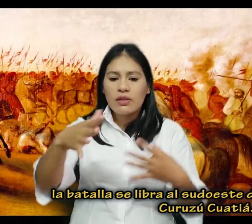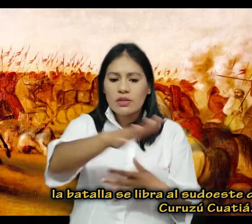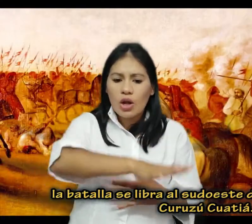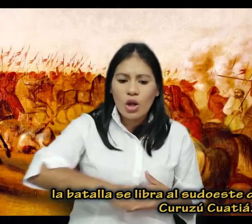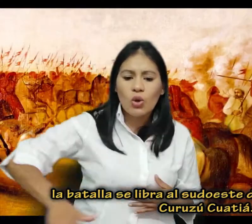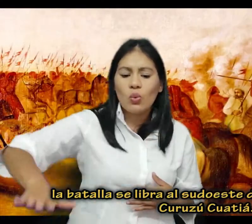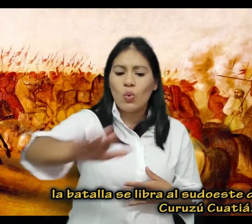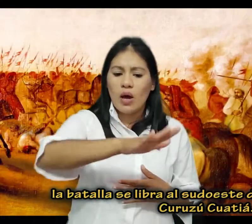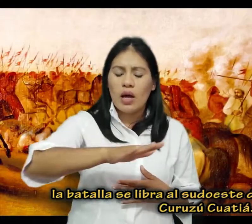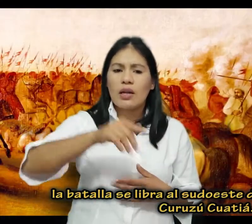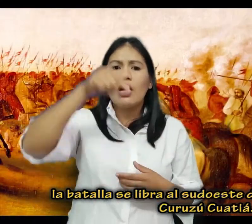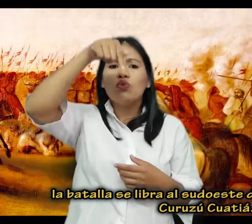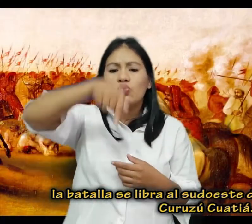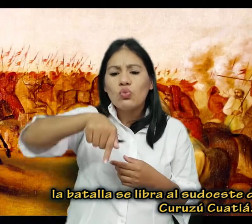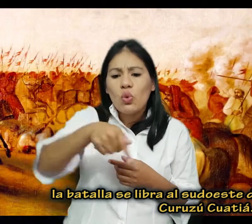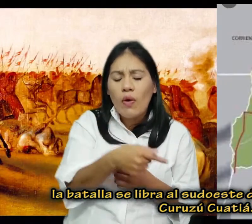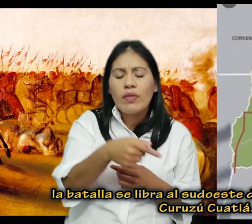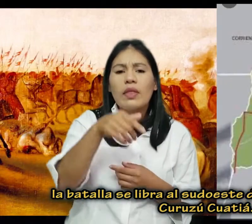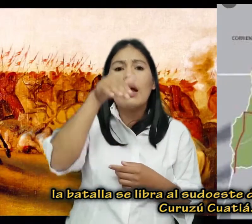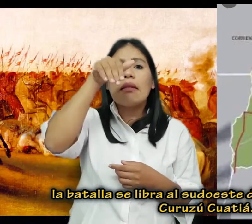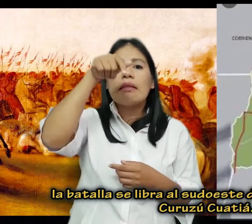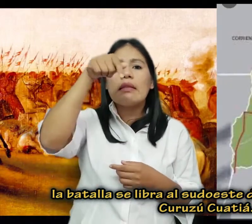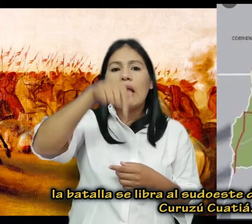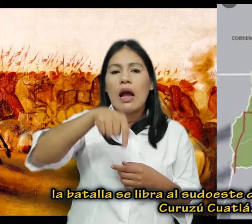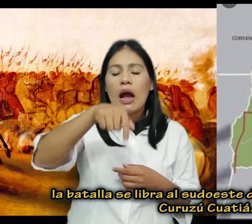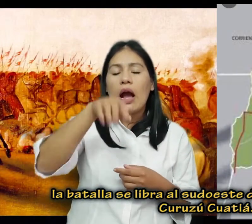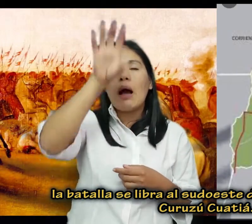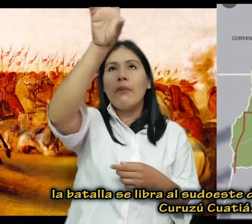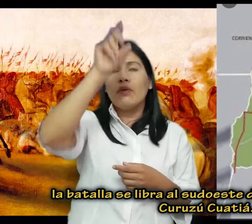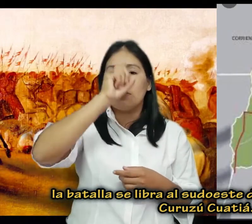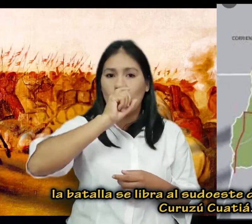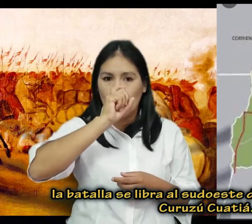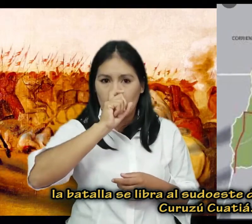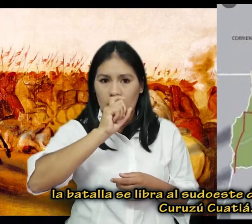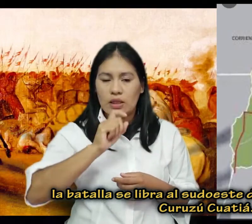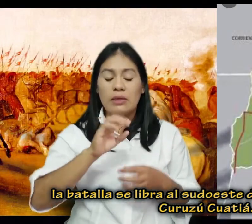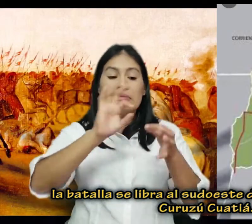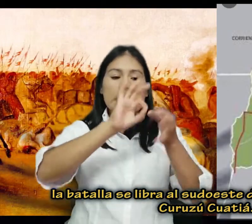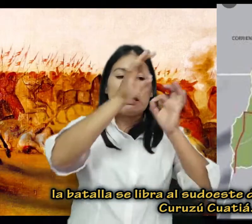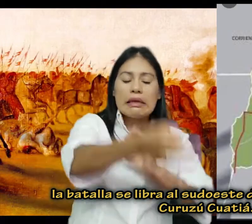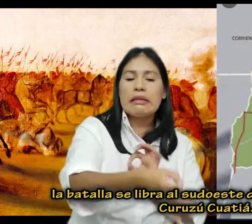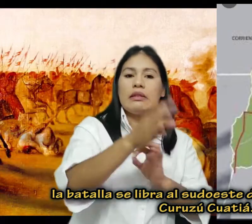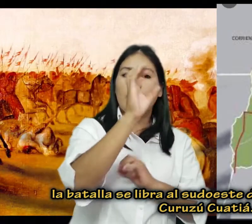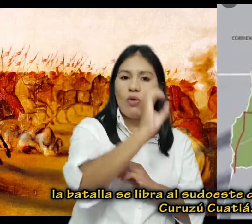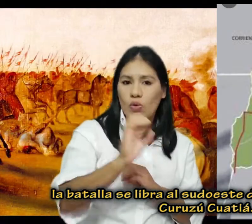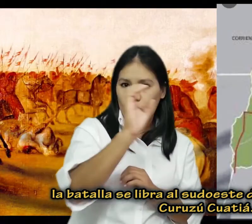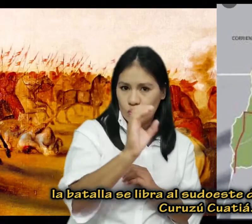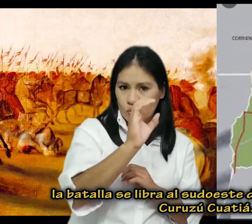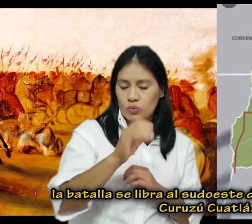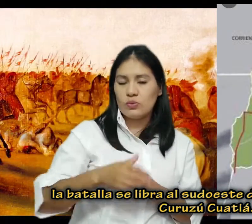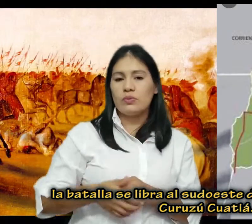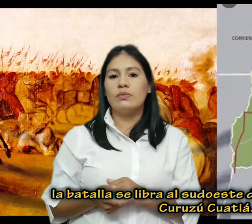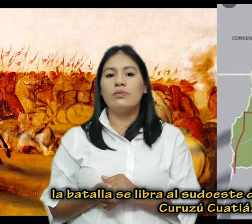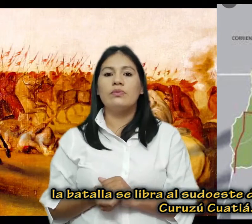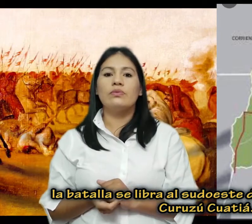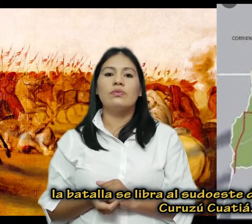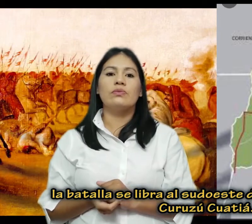La batalla se libra en sudoeste de la localidad correntina de Curio y Zucuatía.